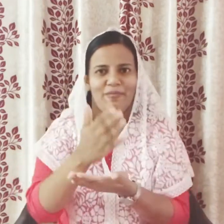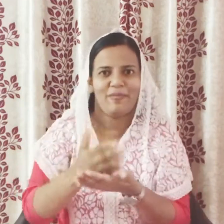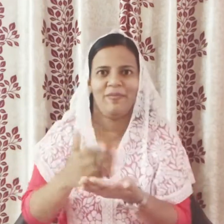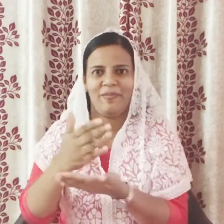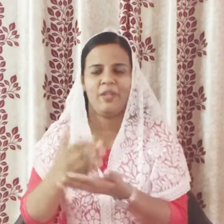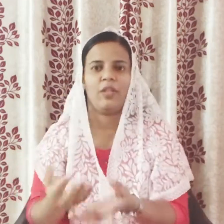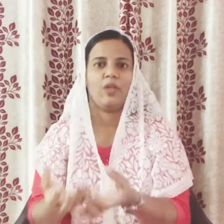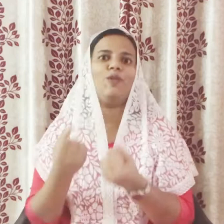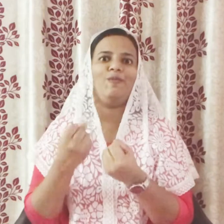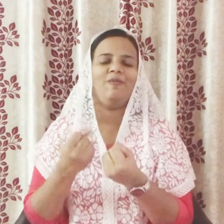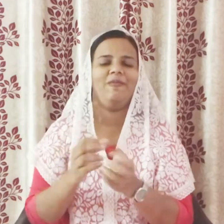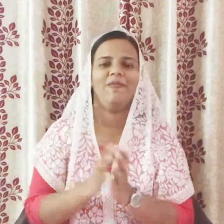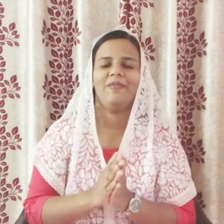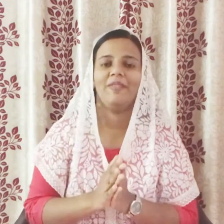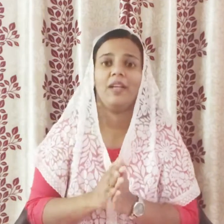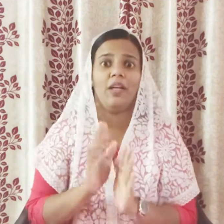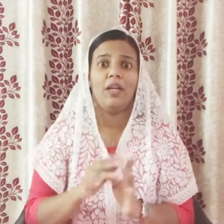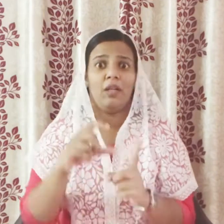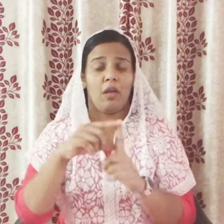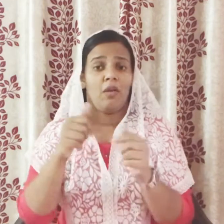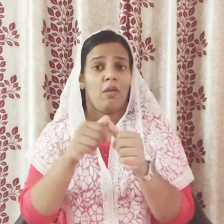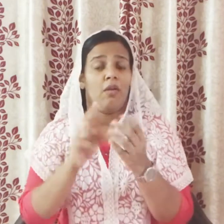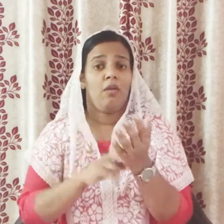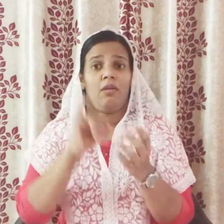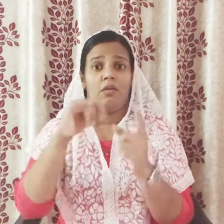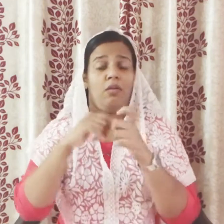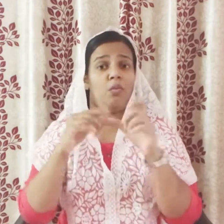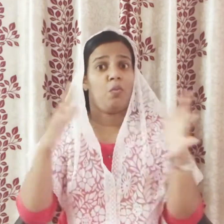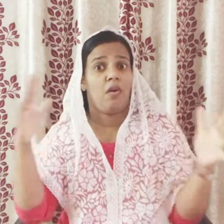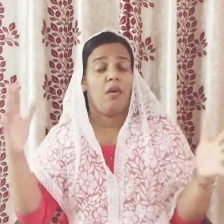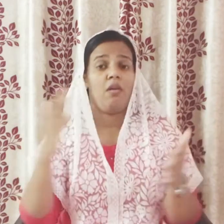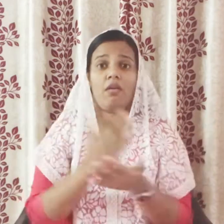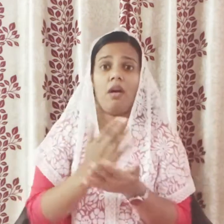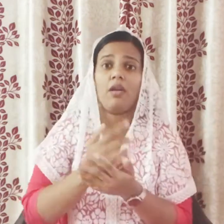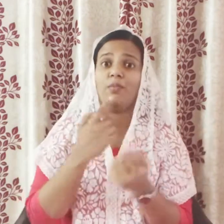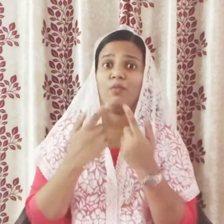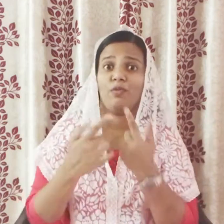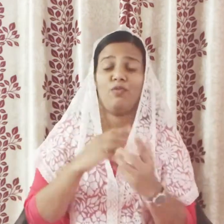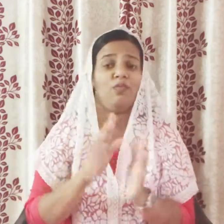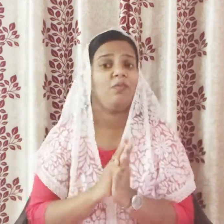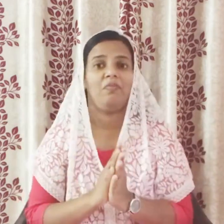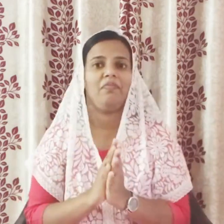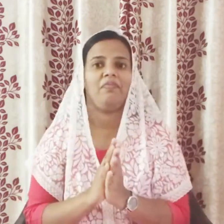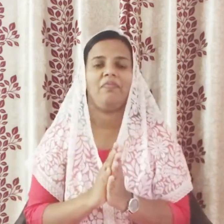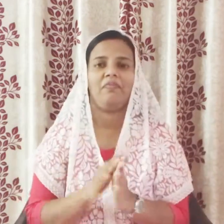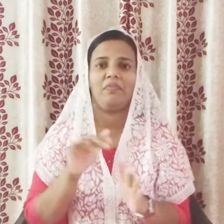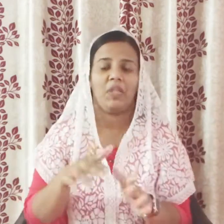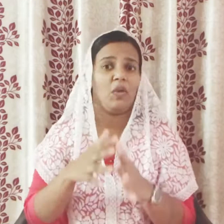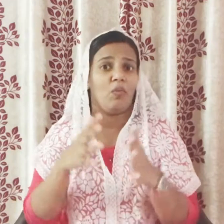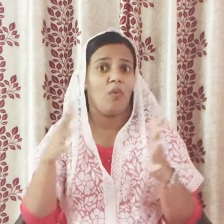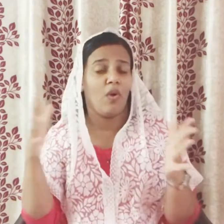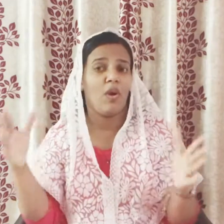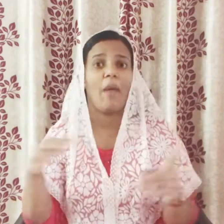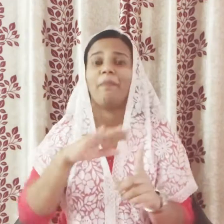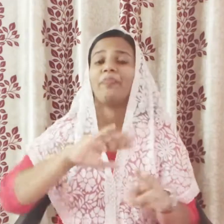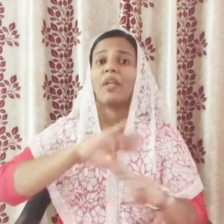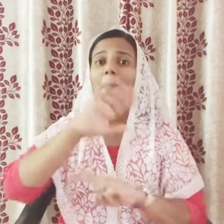ദാനിയേലിനെ കൊണ്ട് കർത്താവ് പല കാര്യങ്ങൾ പറയിപ്പിച്ചു. അമീൻ വളരെ വളരെ ഇന്ന് നടന്നുകൊണ്ടിരിക്കുന്ന പല പ്രൊഫസികളും